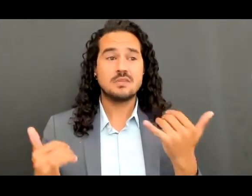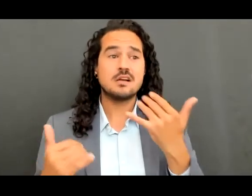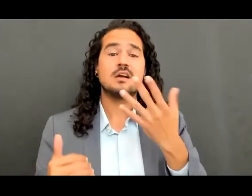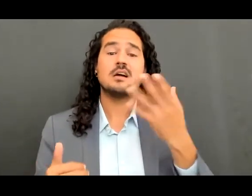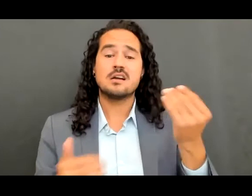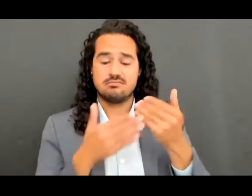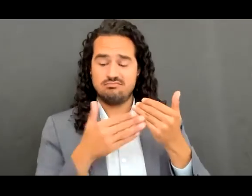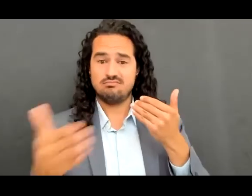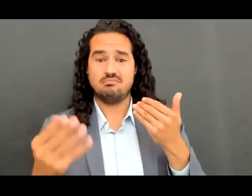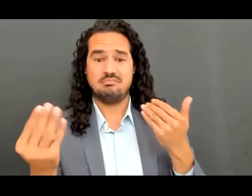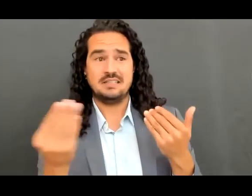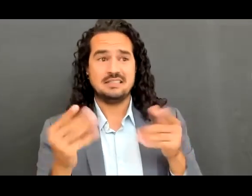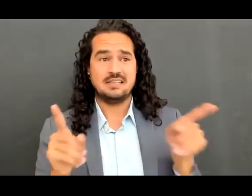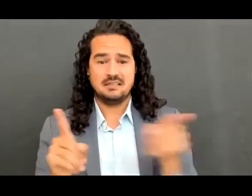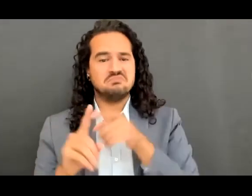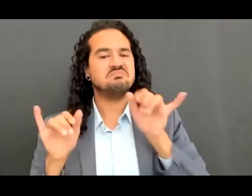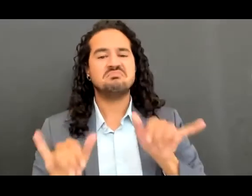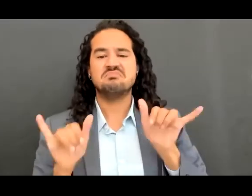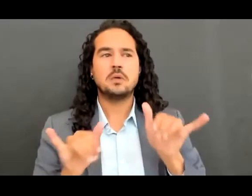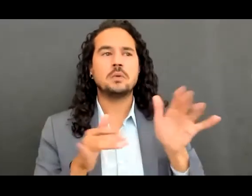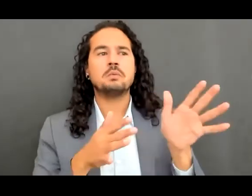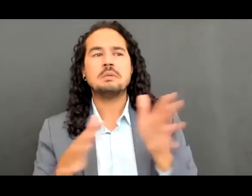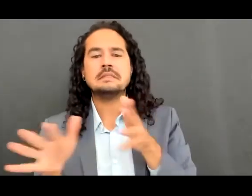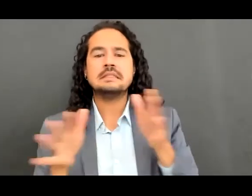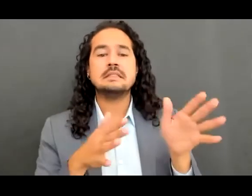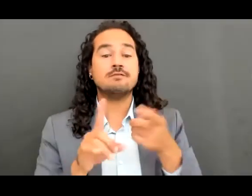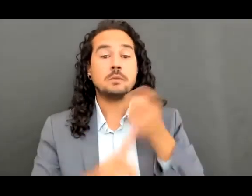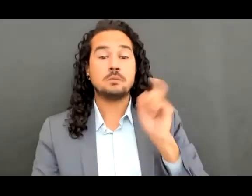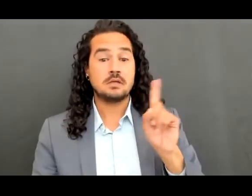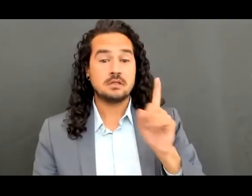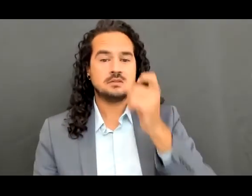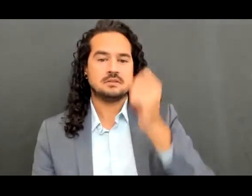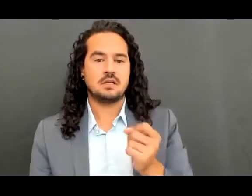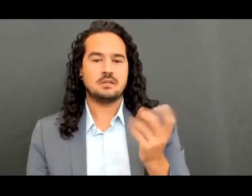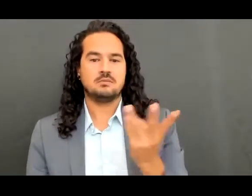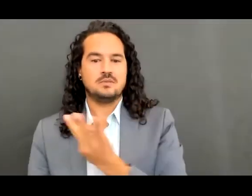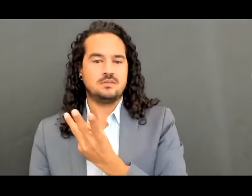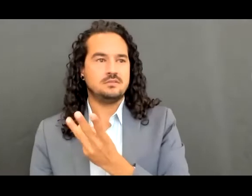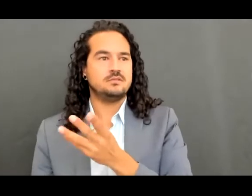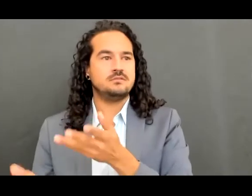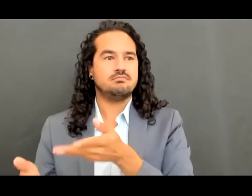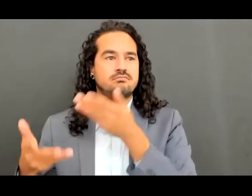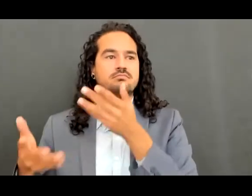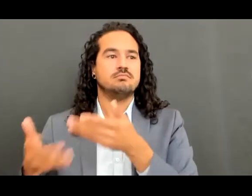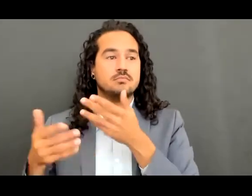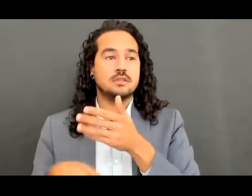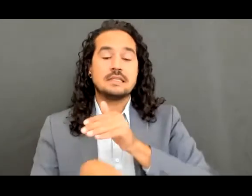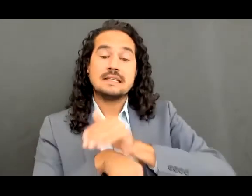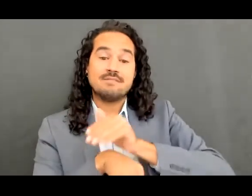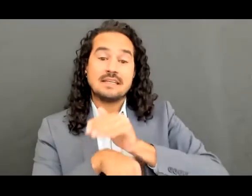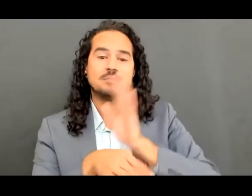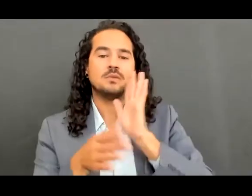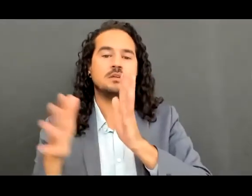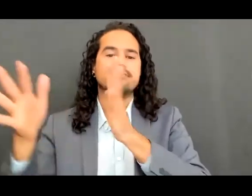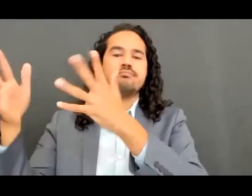mismos patrones. Va a haber un poco de viento que va a venir del